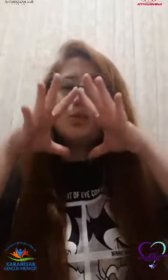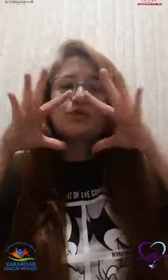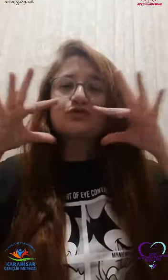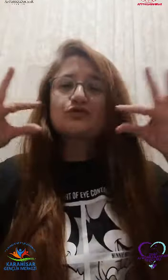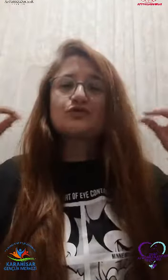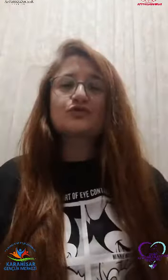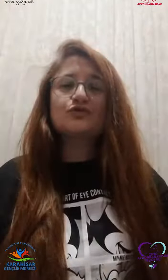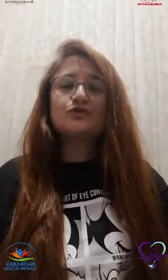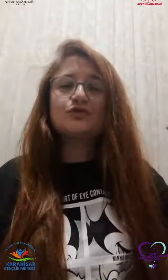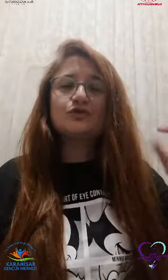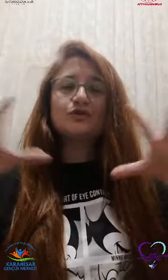mutluluk,